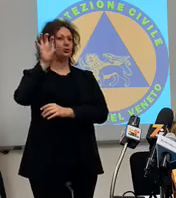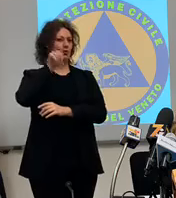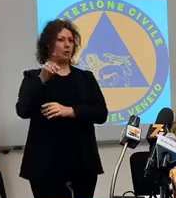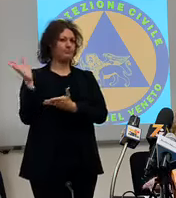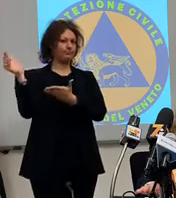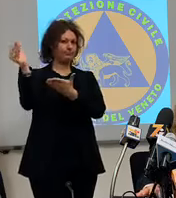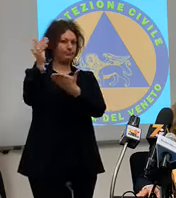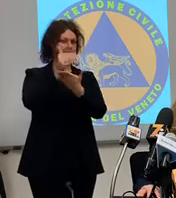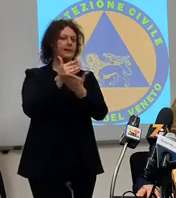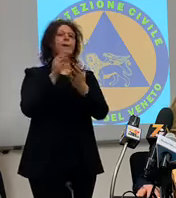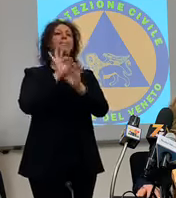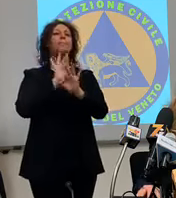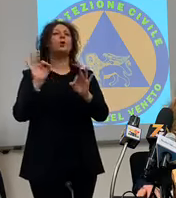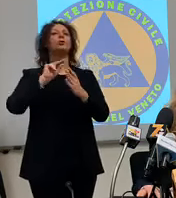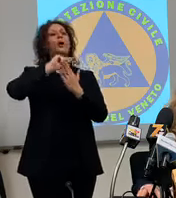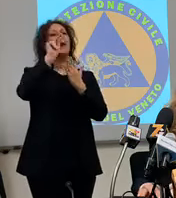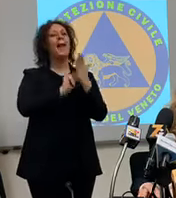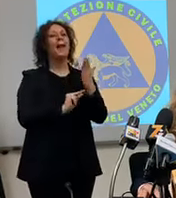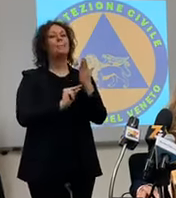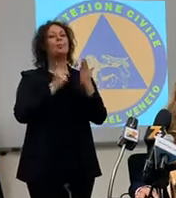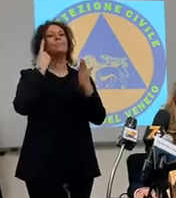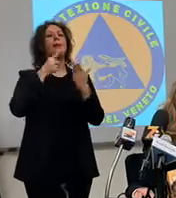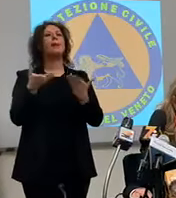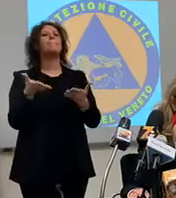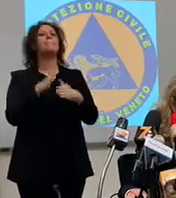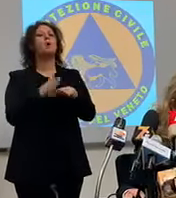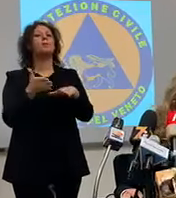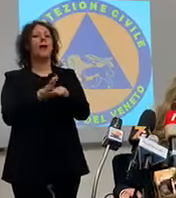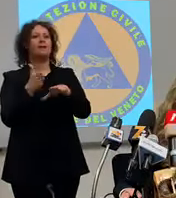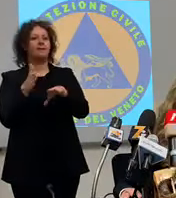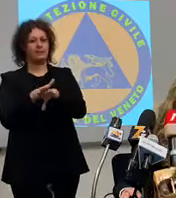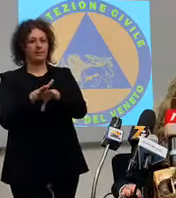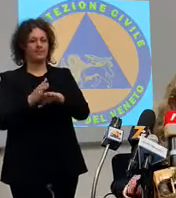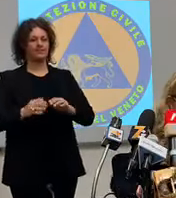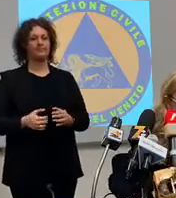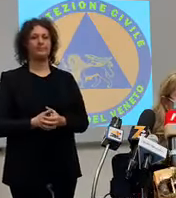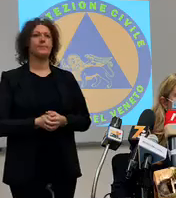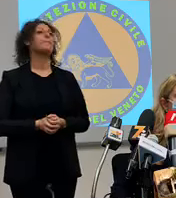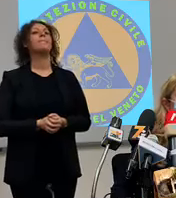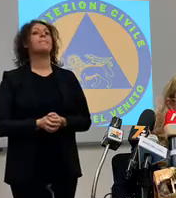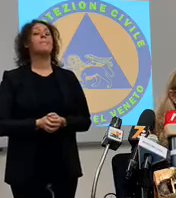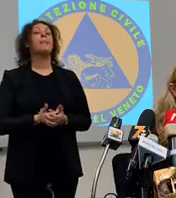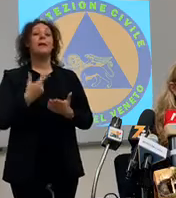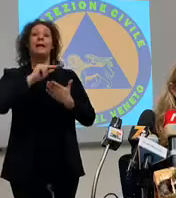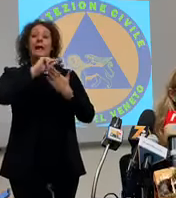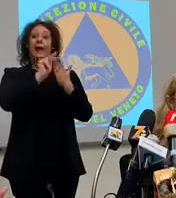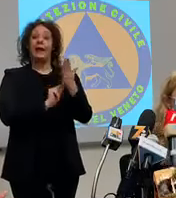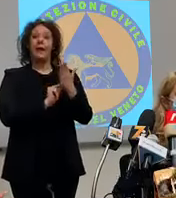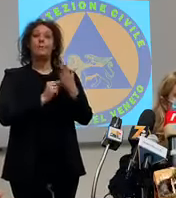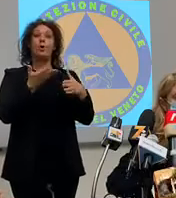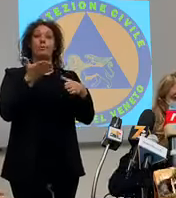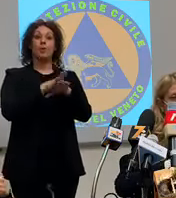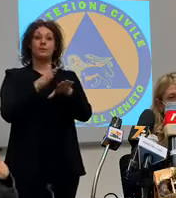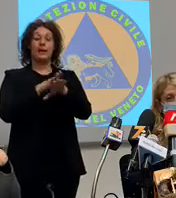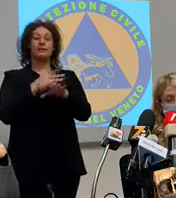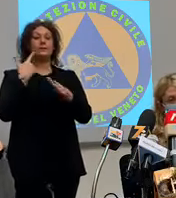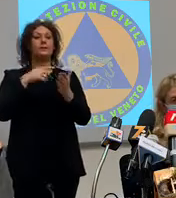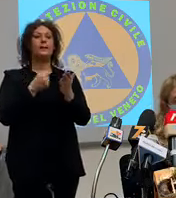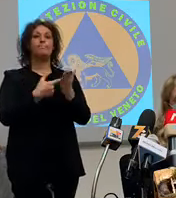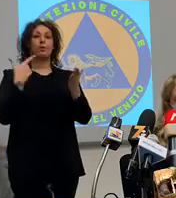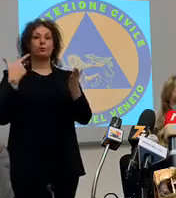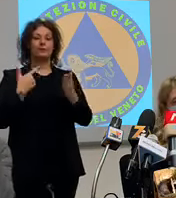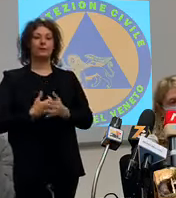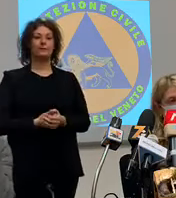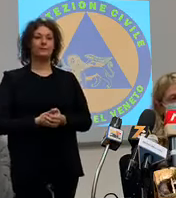un report sulla mortalità ed è molto importante questo report sulla mortalità perché ci fa vedere qual è